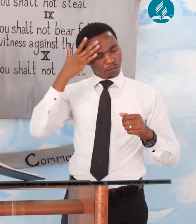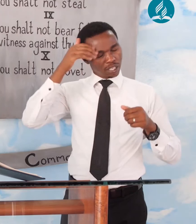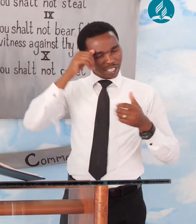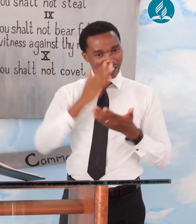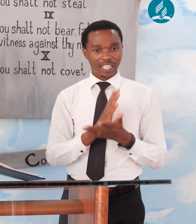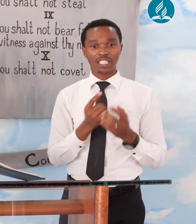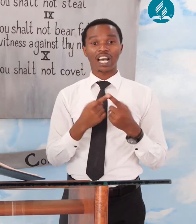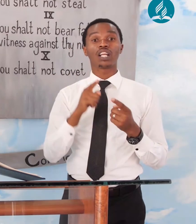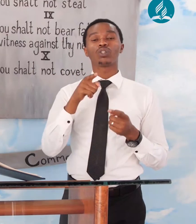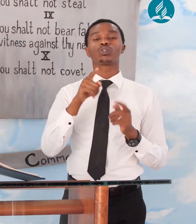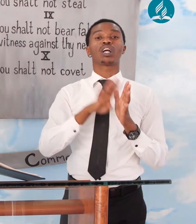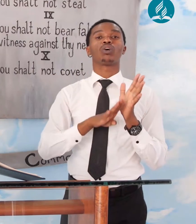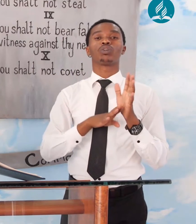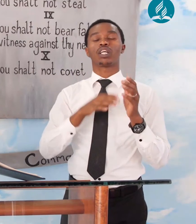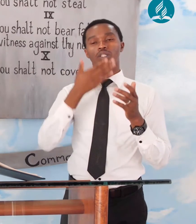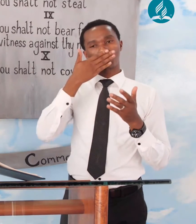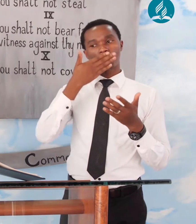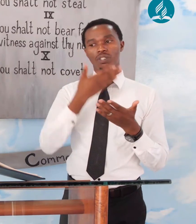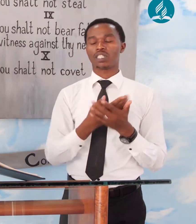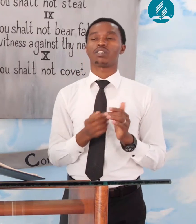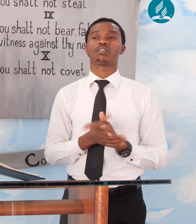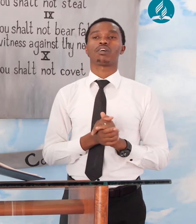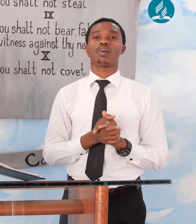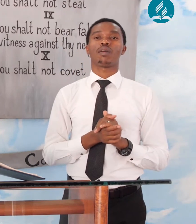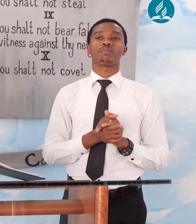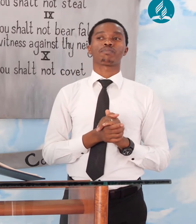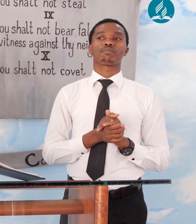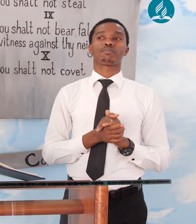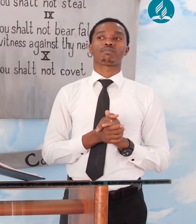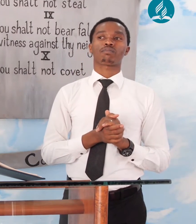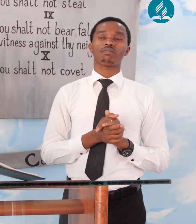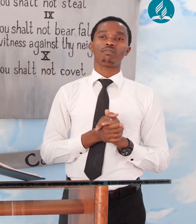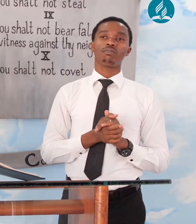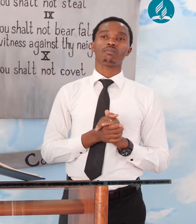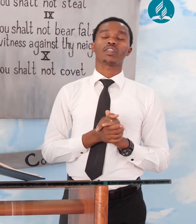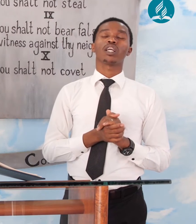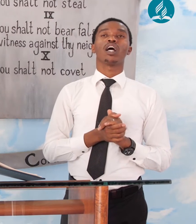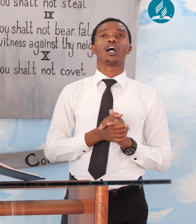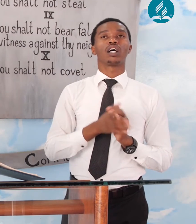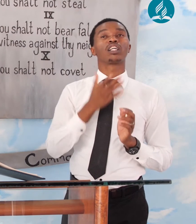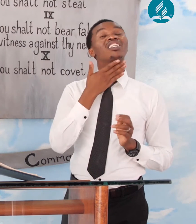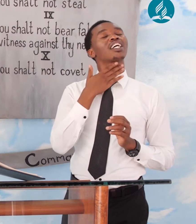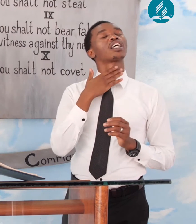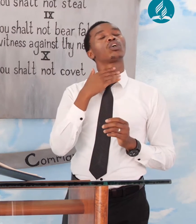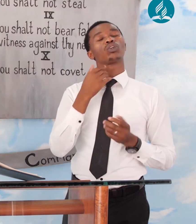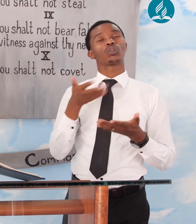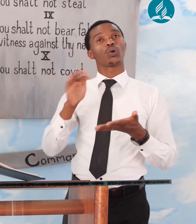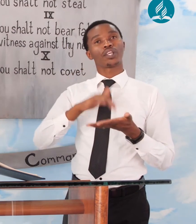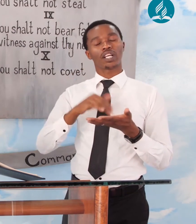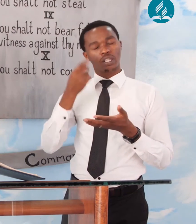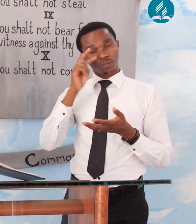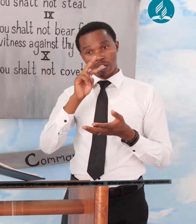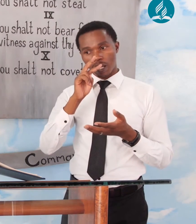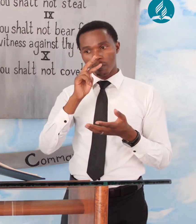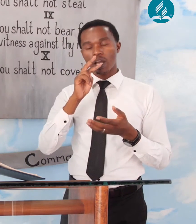iherezo abarizo gahunda zidukwiriye ndagira rero ngo twongere turebe ibyigisho twigiye